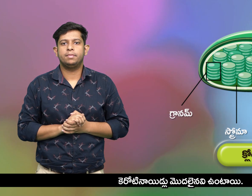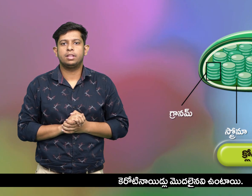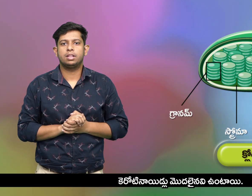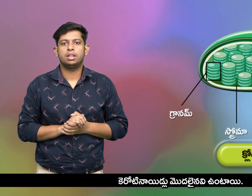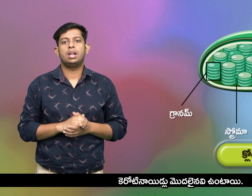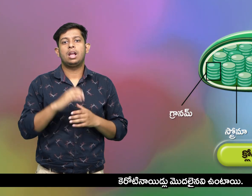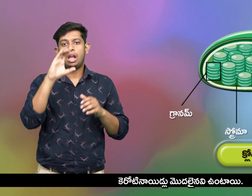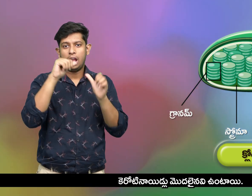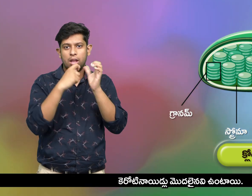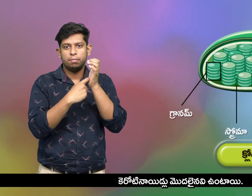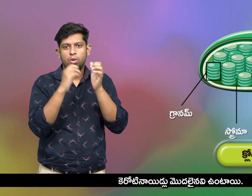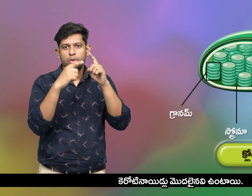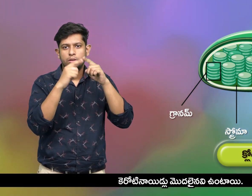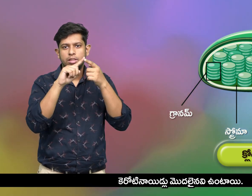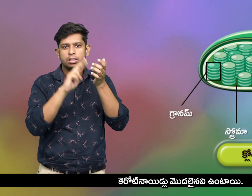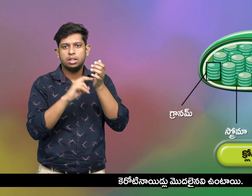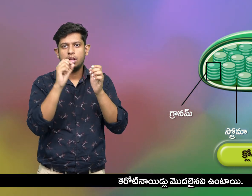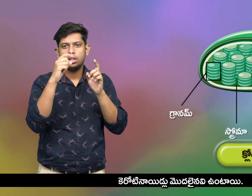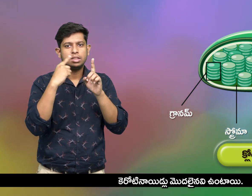కెరోటినాయిడ్లు మొదలైనవి ఉంటాయి.